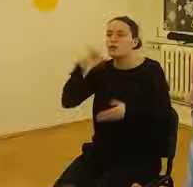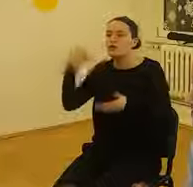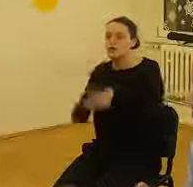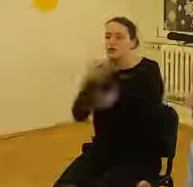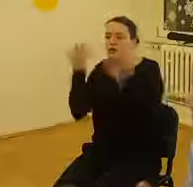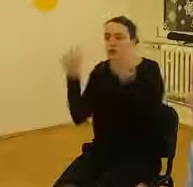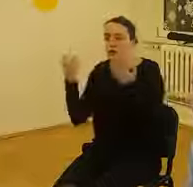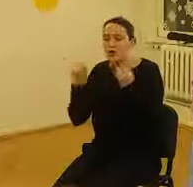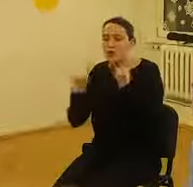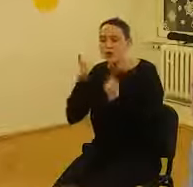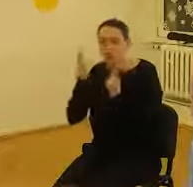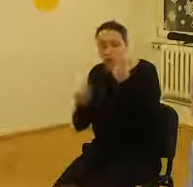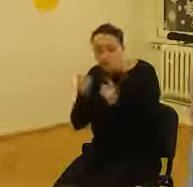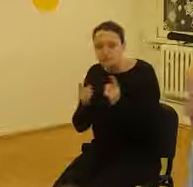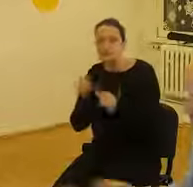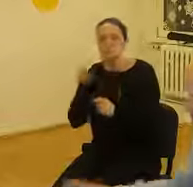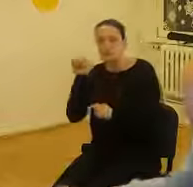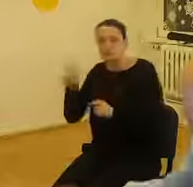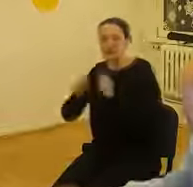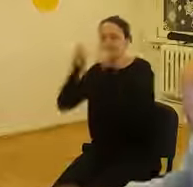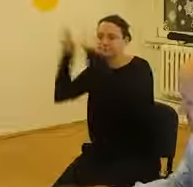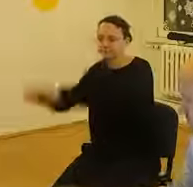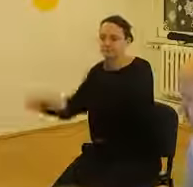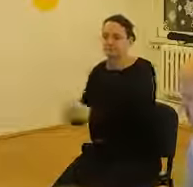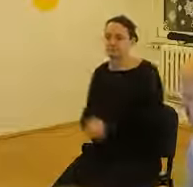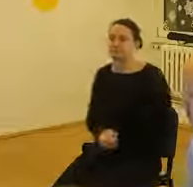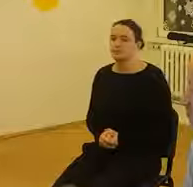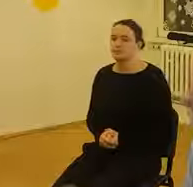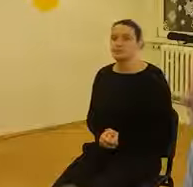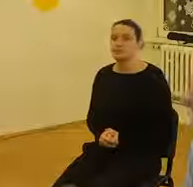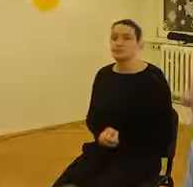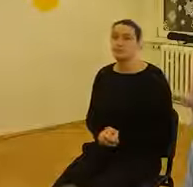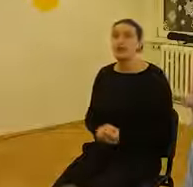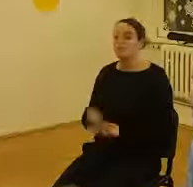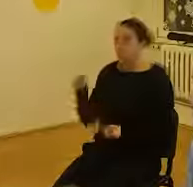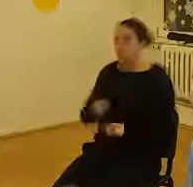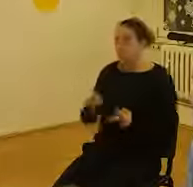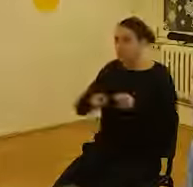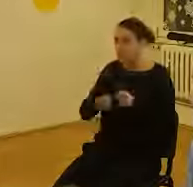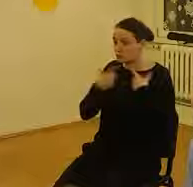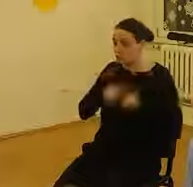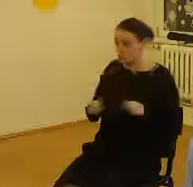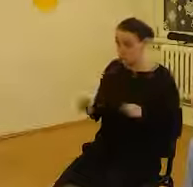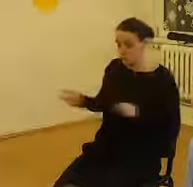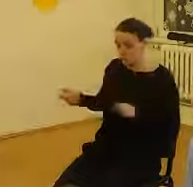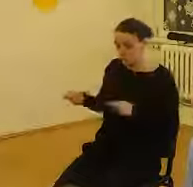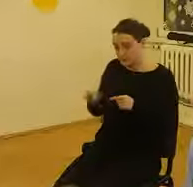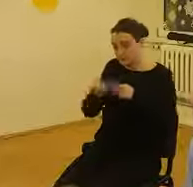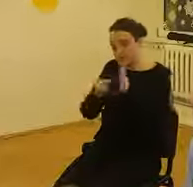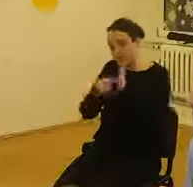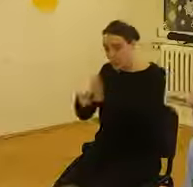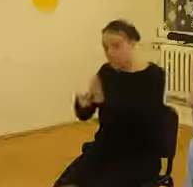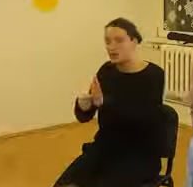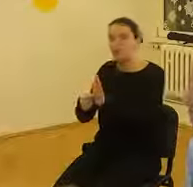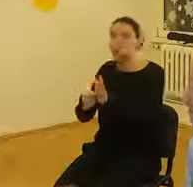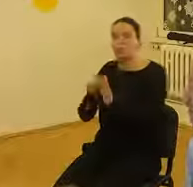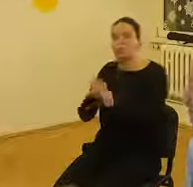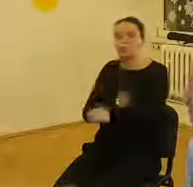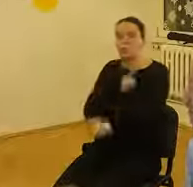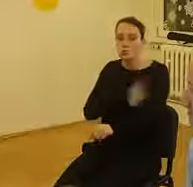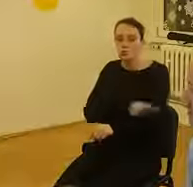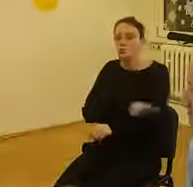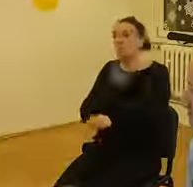albo 214 i tam złożyć dokument, mieć przy sobie trzeba dowód osobisty. Po zweryfikowaniu urzędnicy